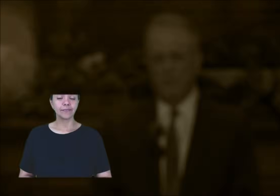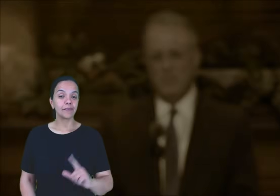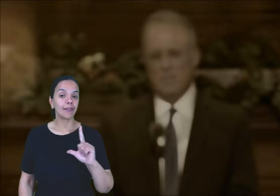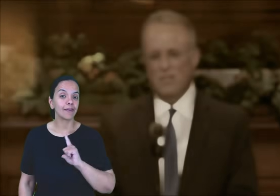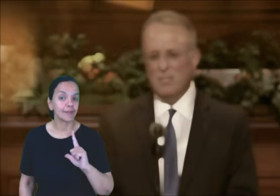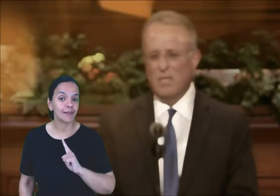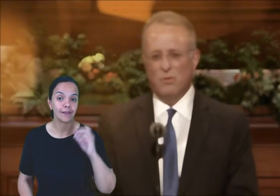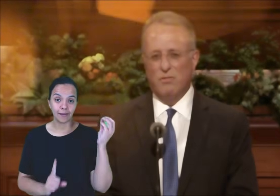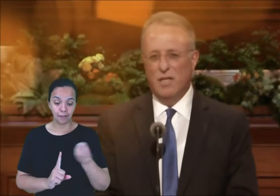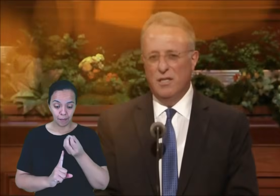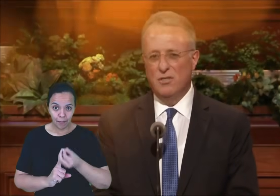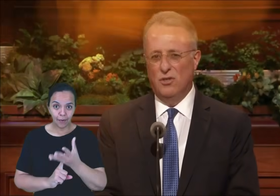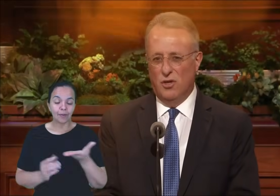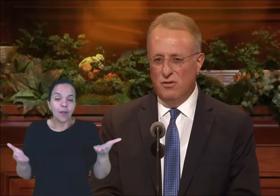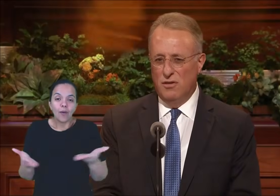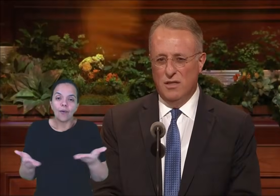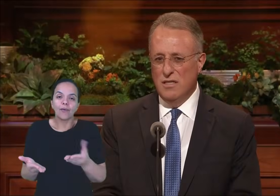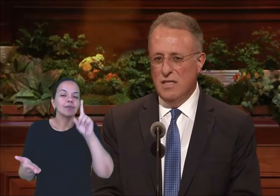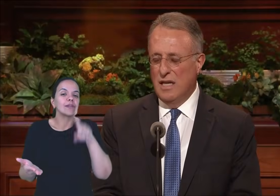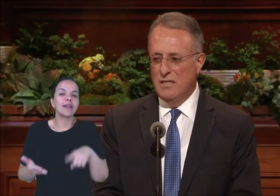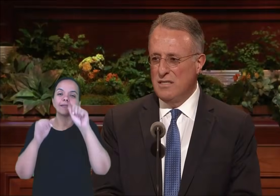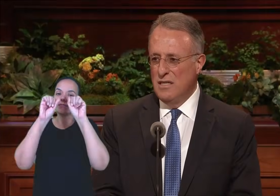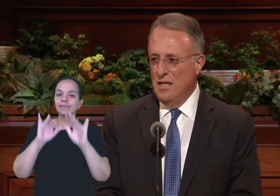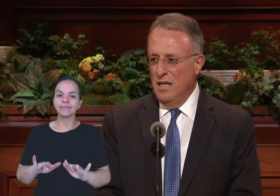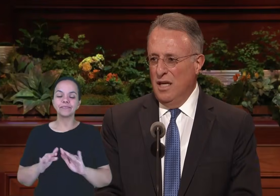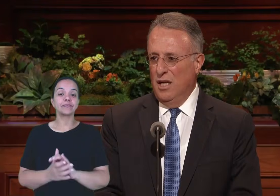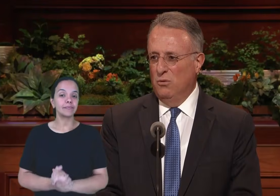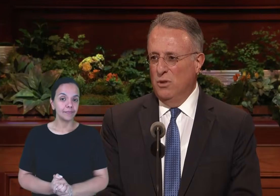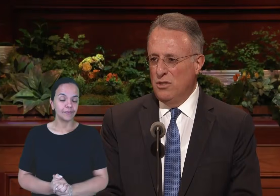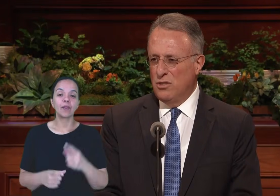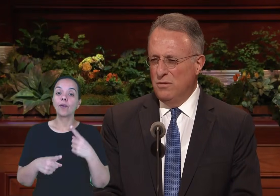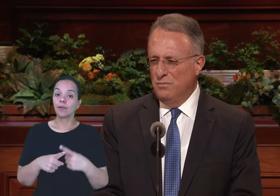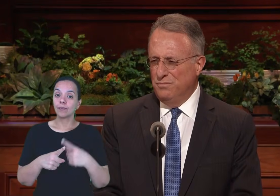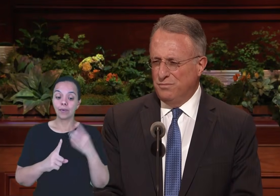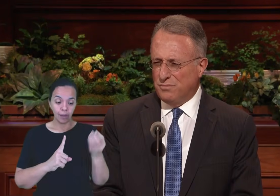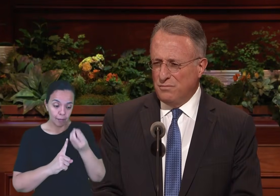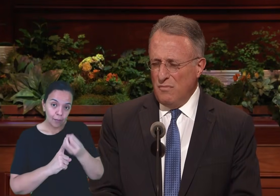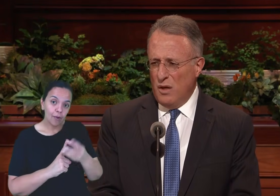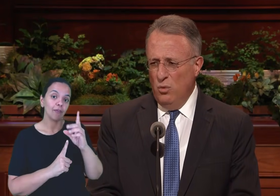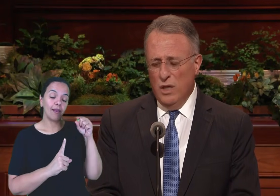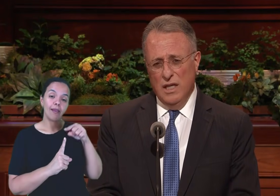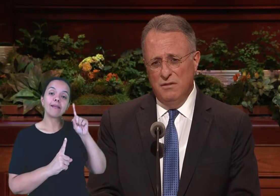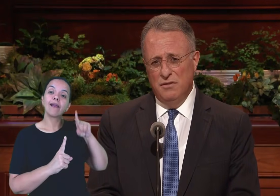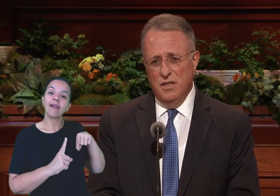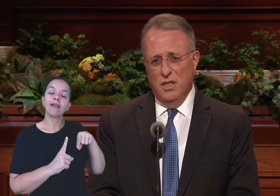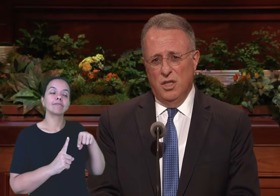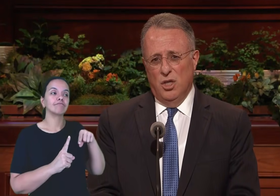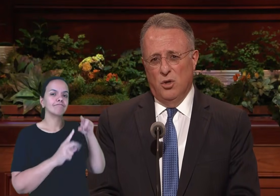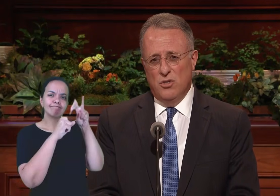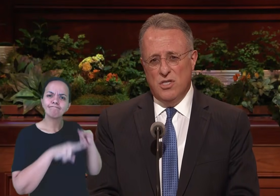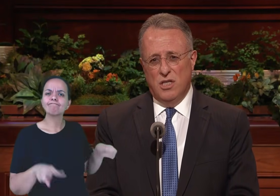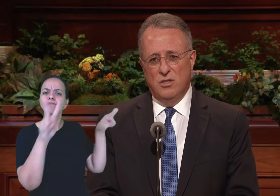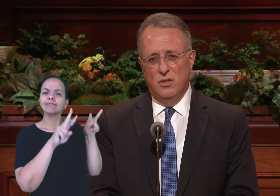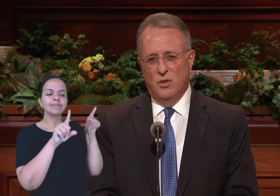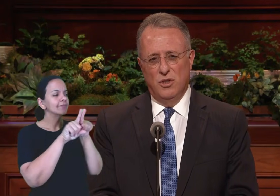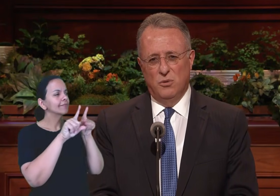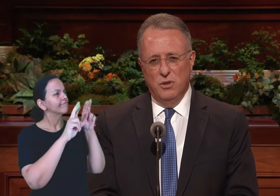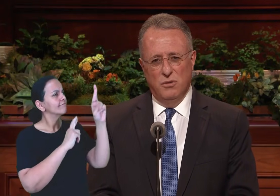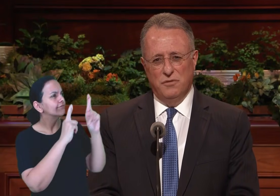Não é uma bênção termos na terra nestes dias em que vivemos profetas, videntes e reveladores que